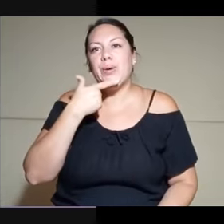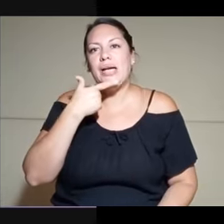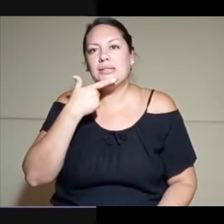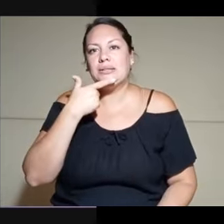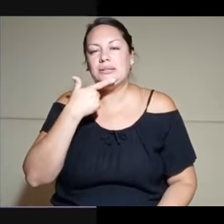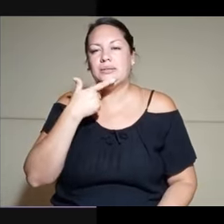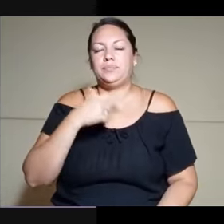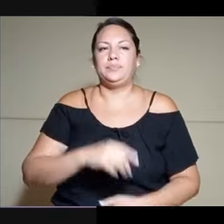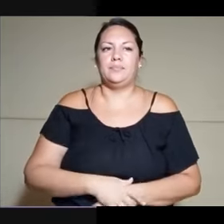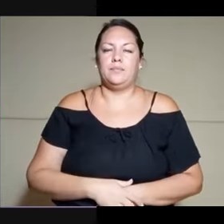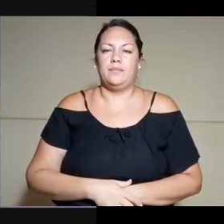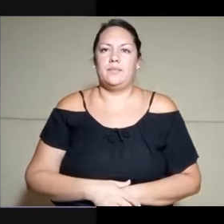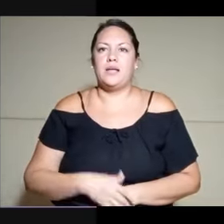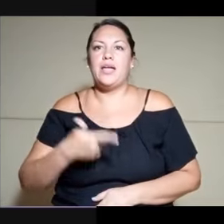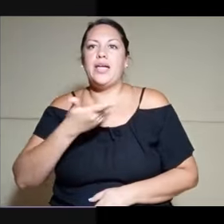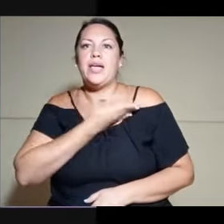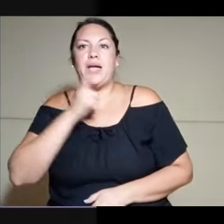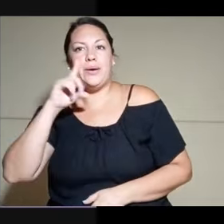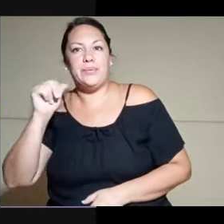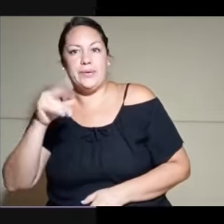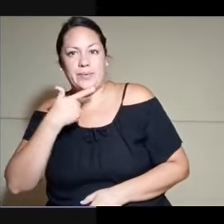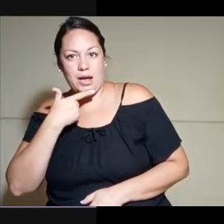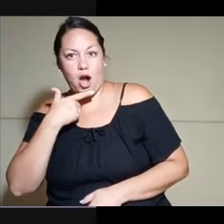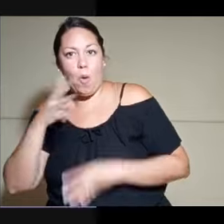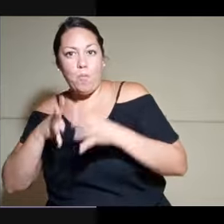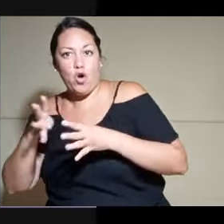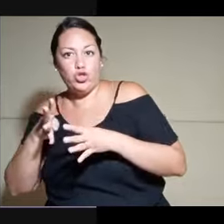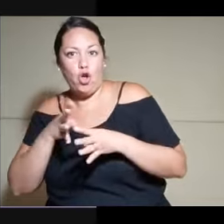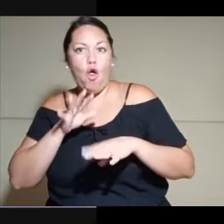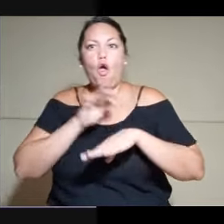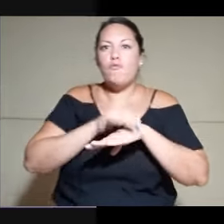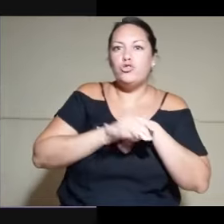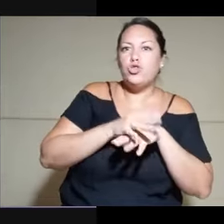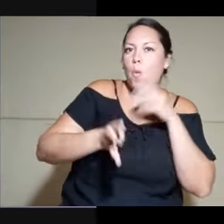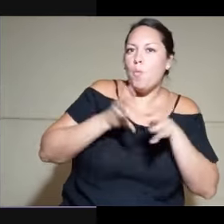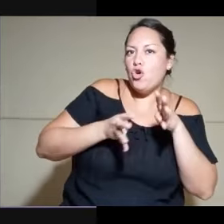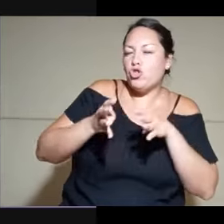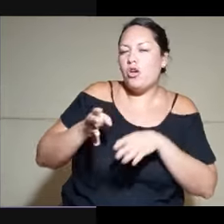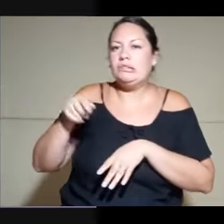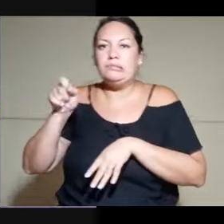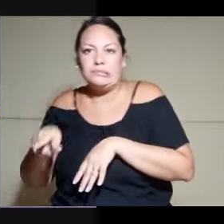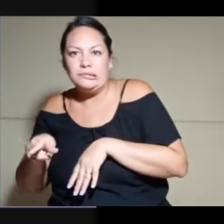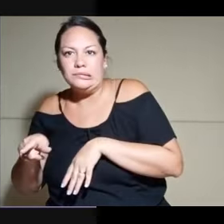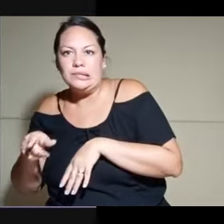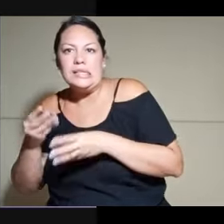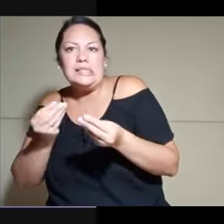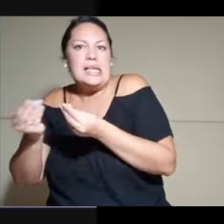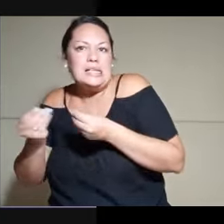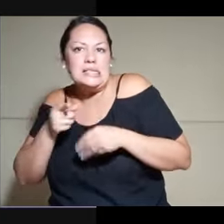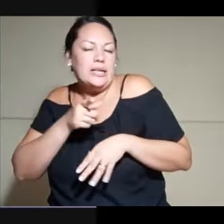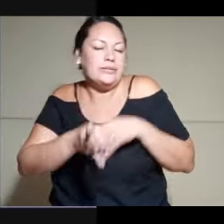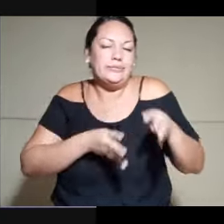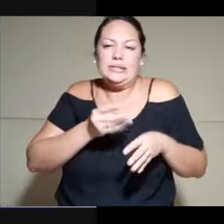tiene. Y el tipo de fibras, lógicamente el tipo de fibra es lo que les va a decir la función. Si las fibras son motoras, la función va